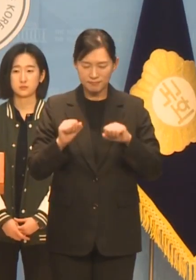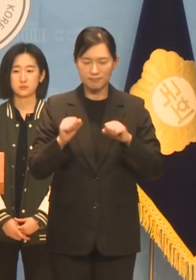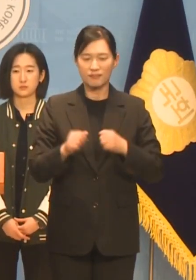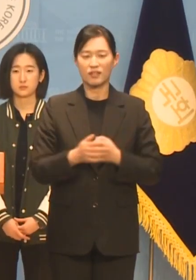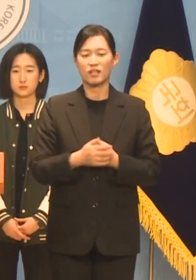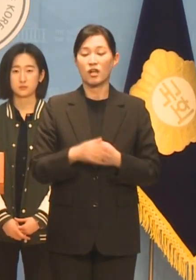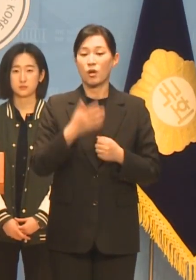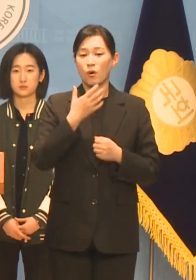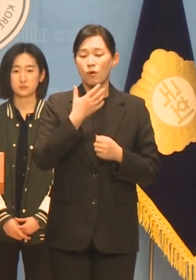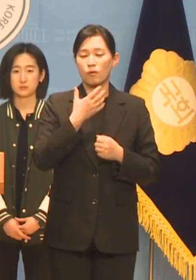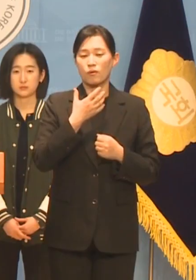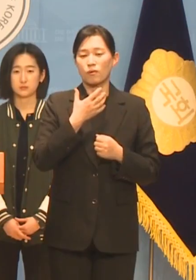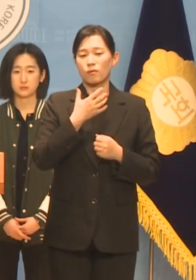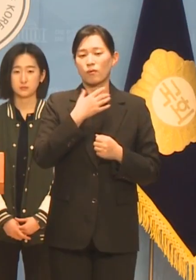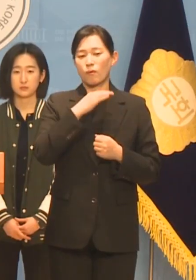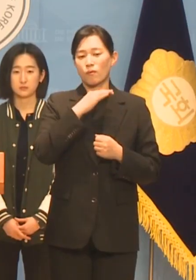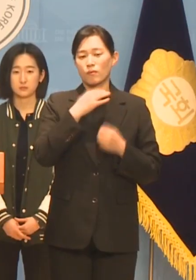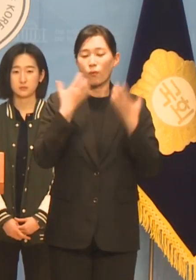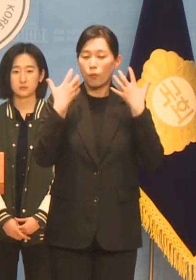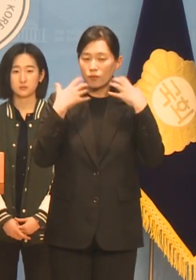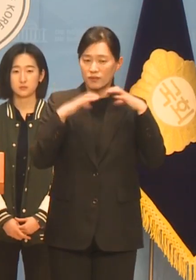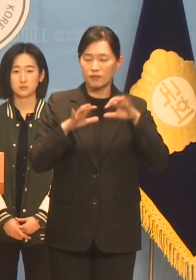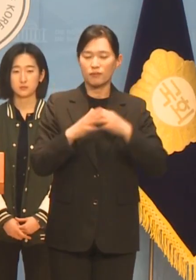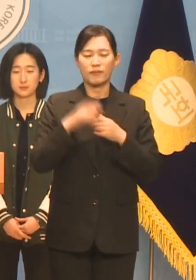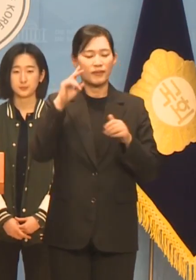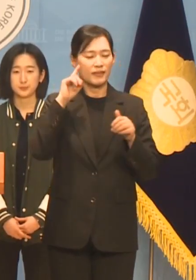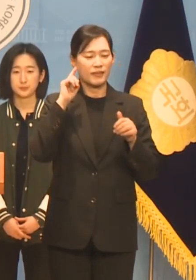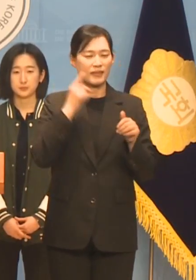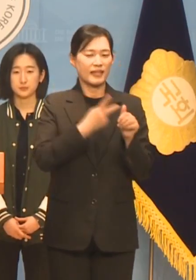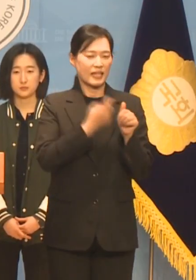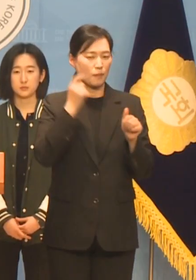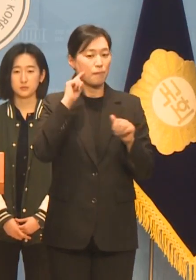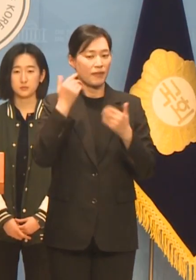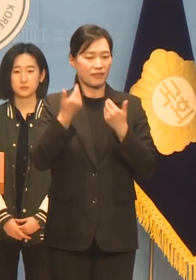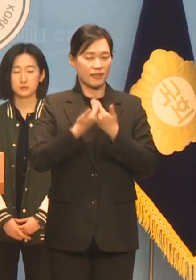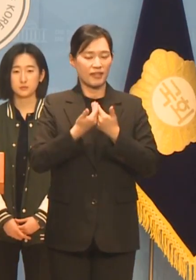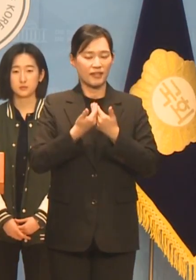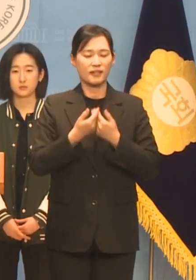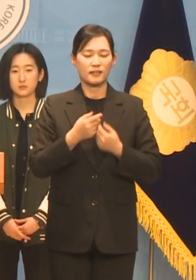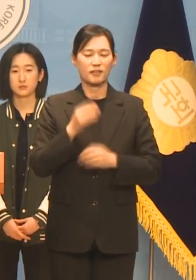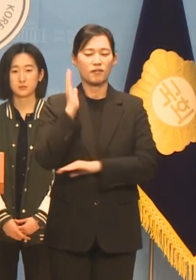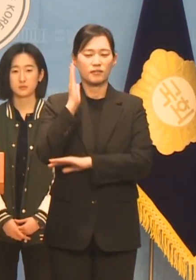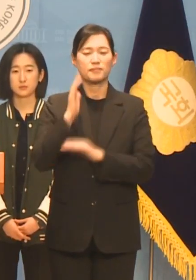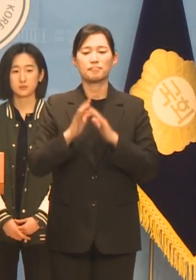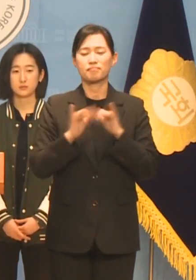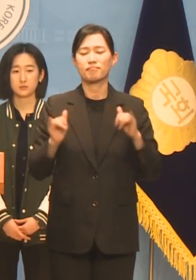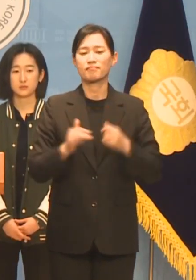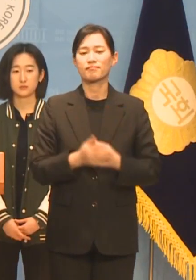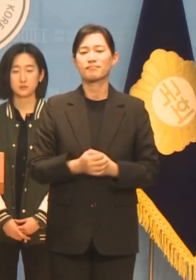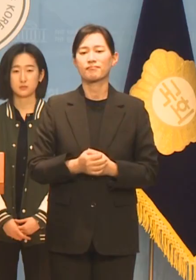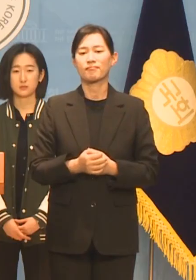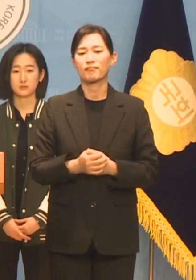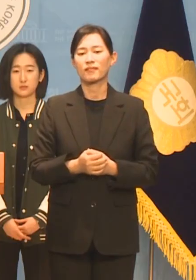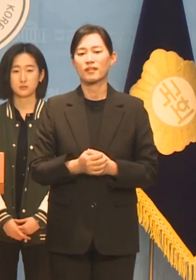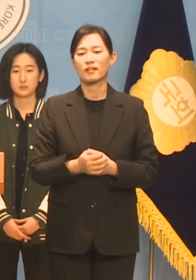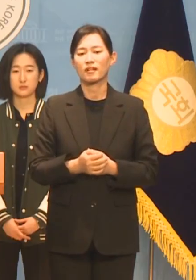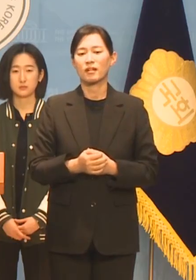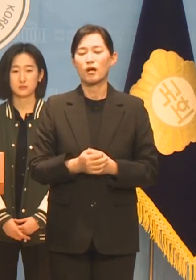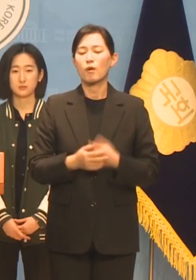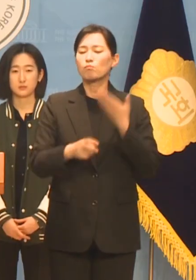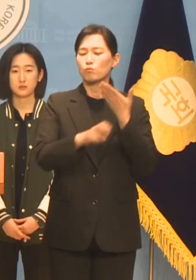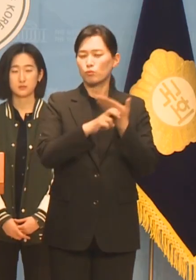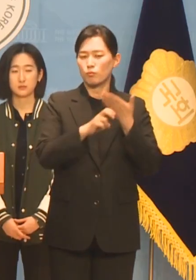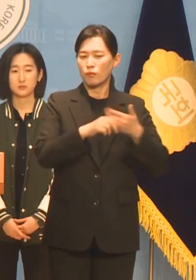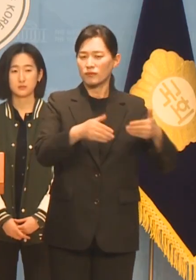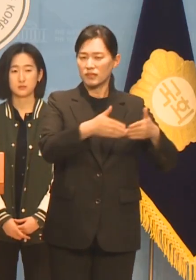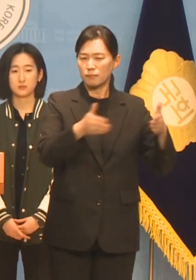안녕하십니까. 고려대학교 탄핵반대 시국선언 연설자 김미강입니다. 오늘 저는 대학생 진보연합 이하 대진연의 불법